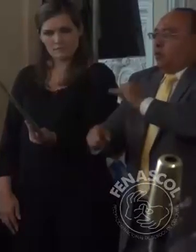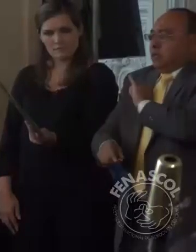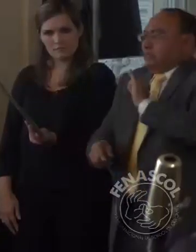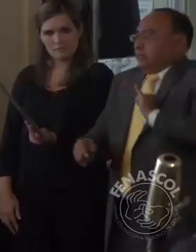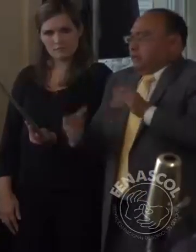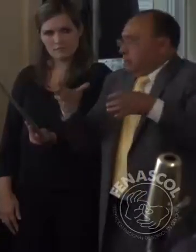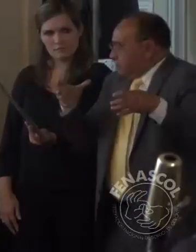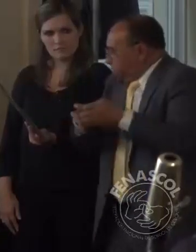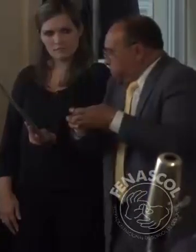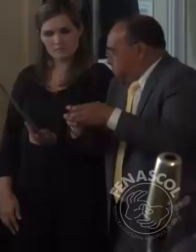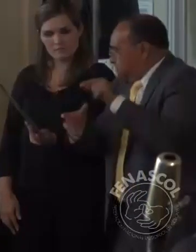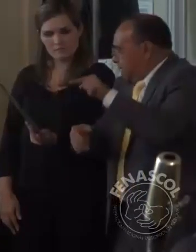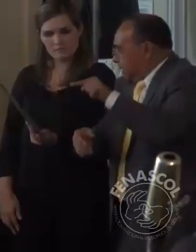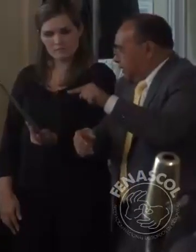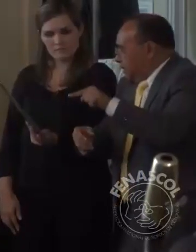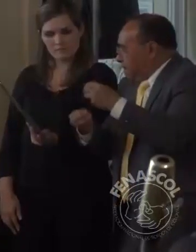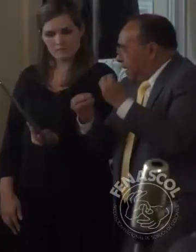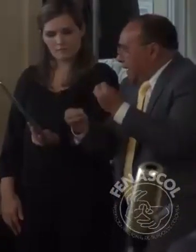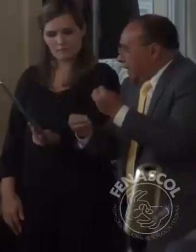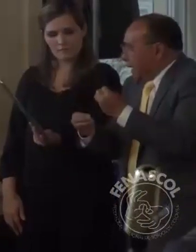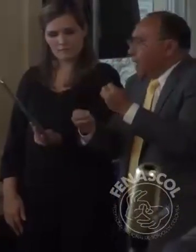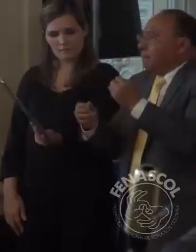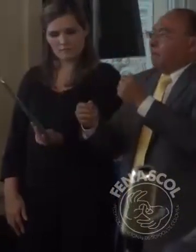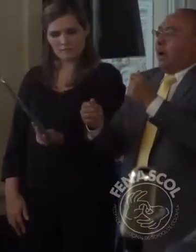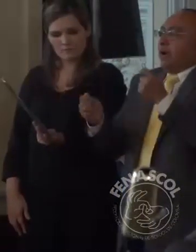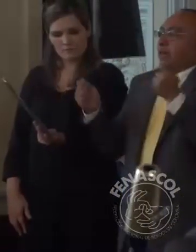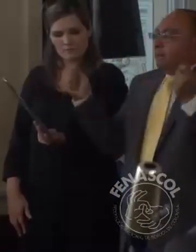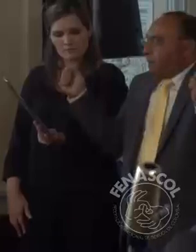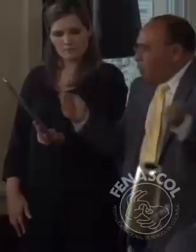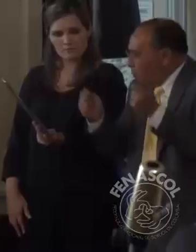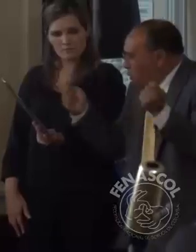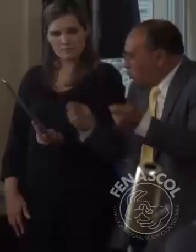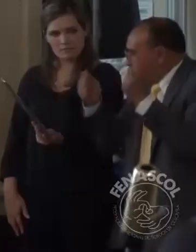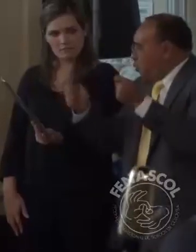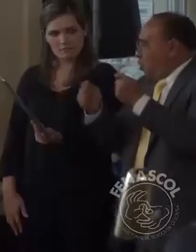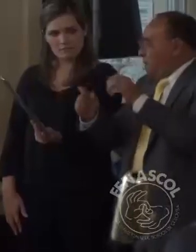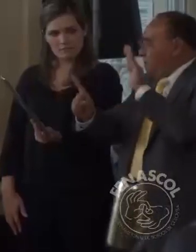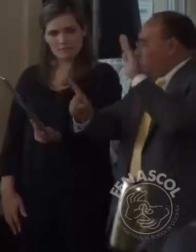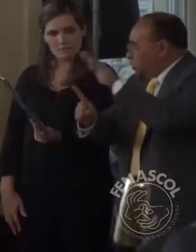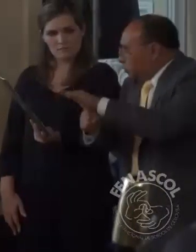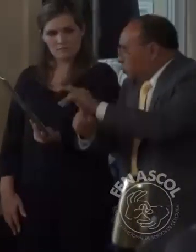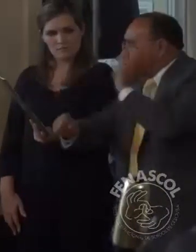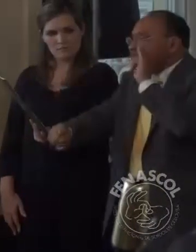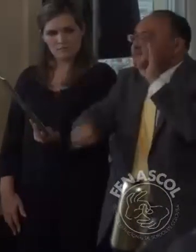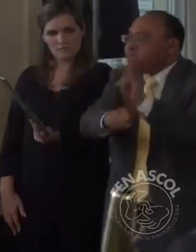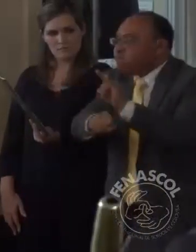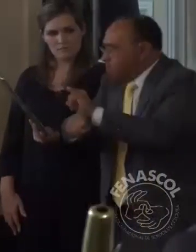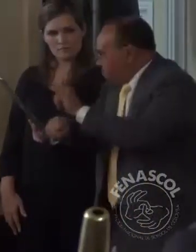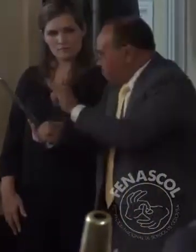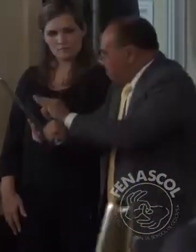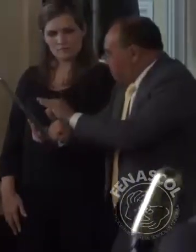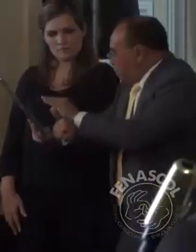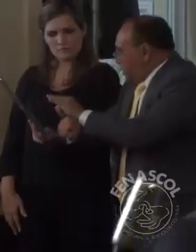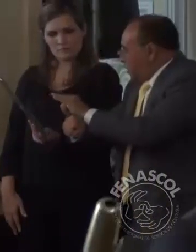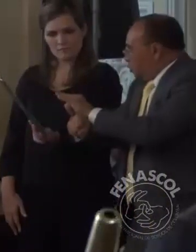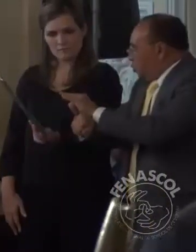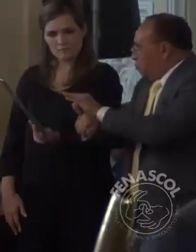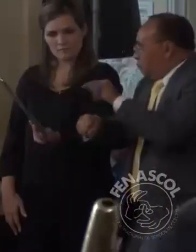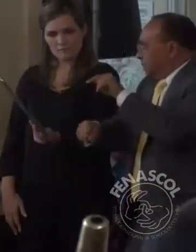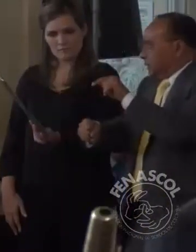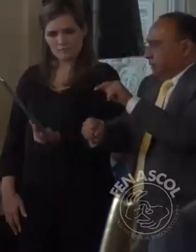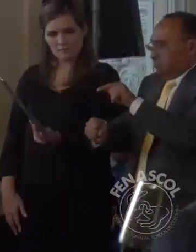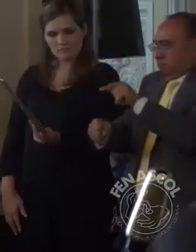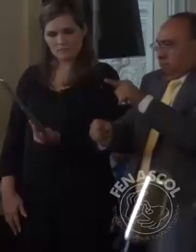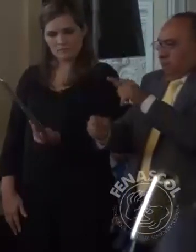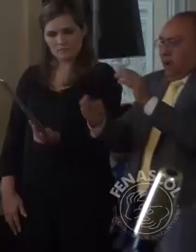forma de establecer el sistema independiente, un comité que permita la promoción, la protección,